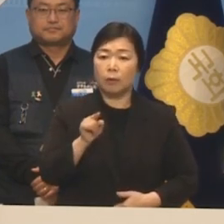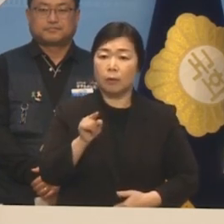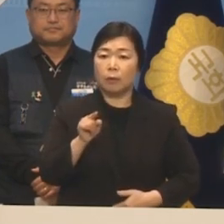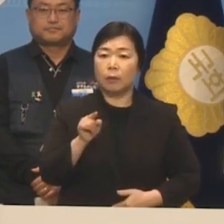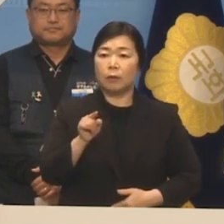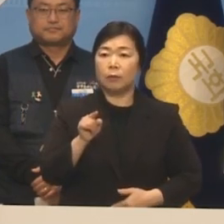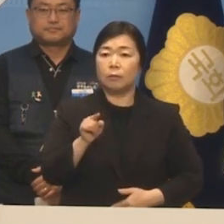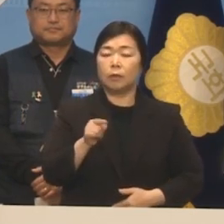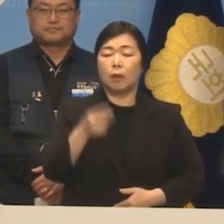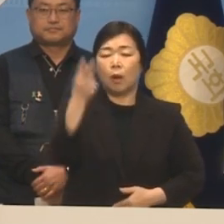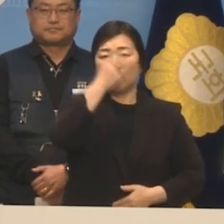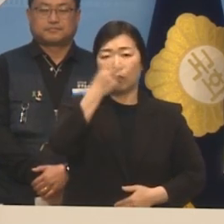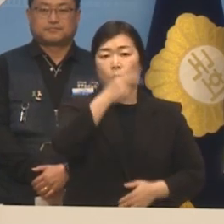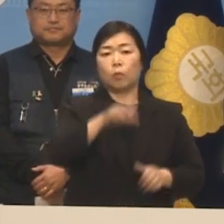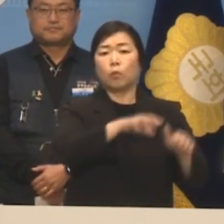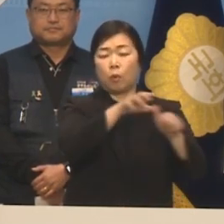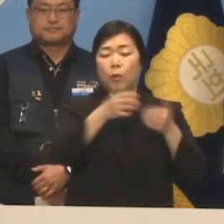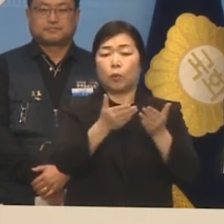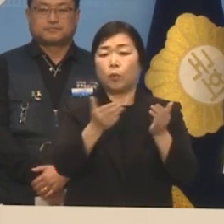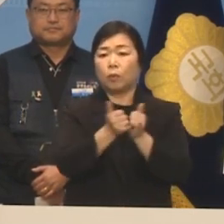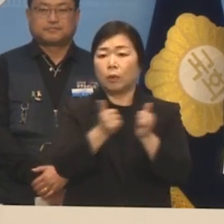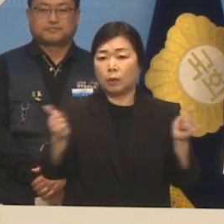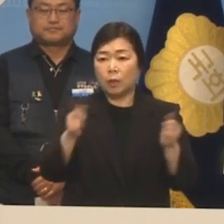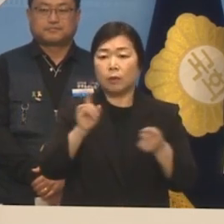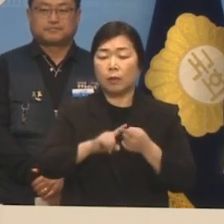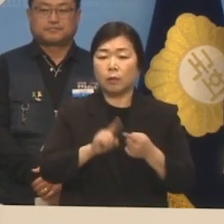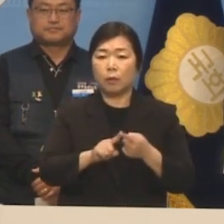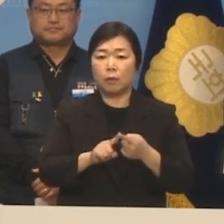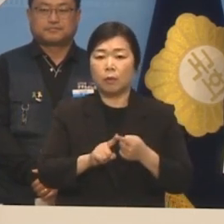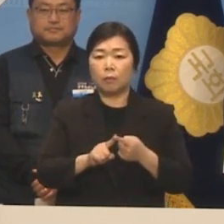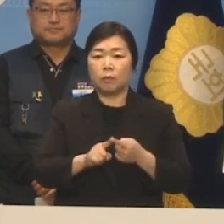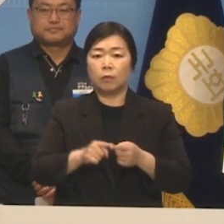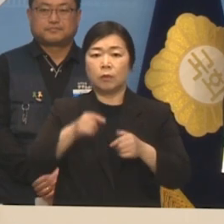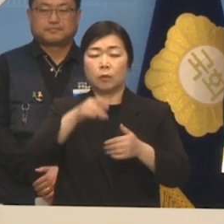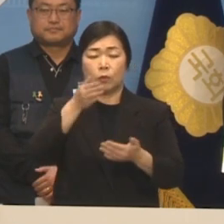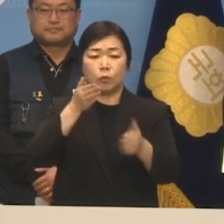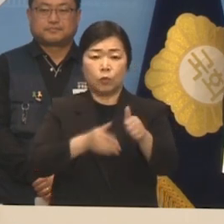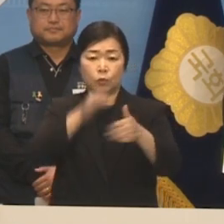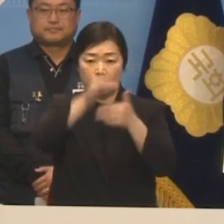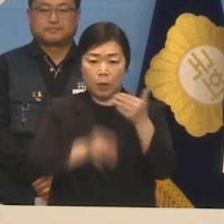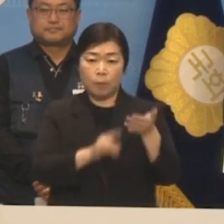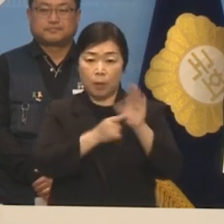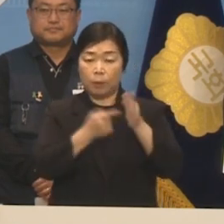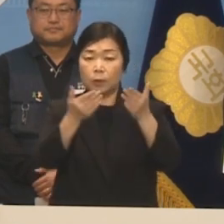있는 돌봄노동에 대한 총선 요구안을 발표하는 자리입니다.